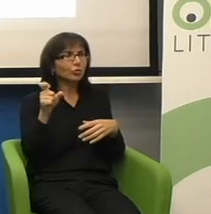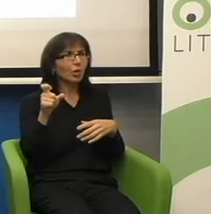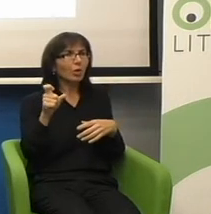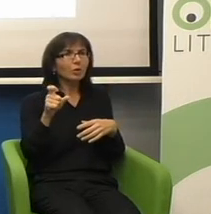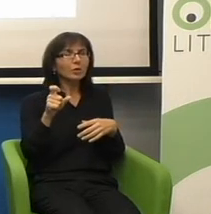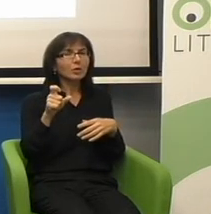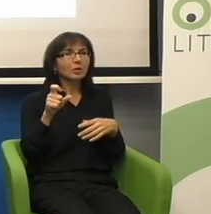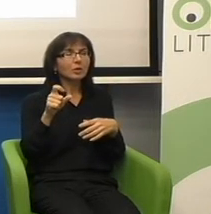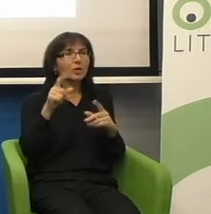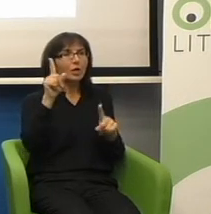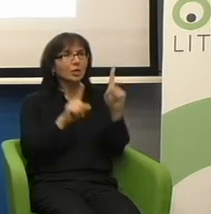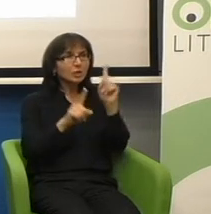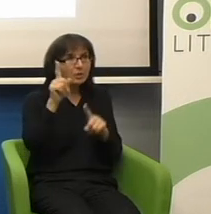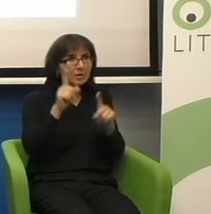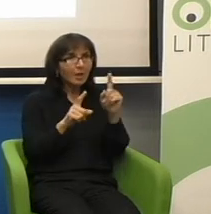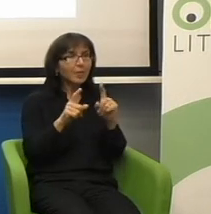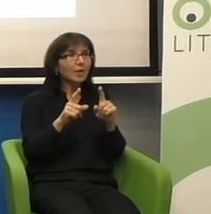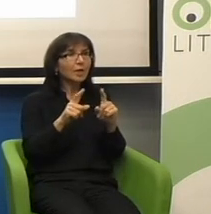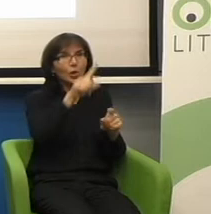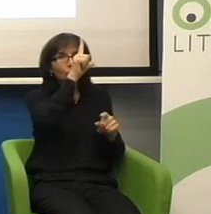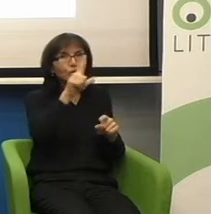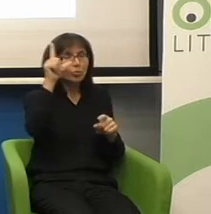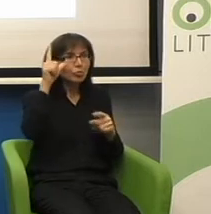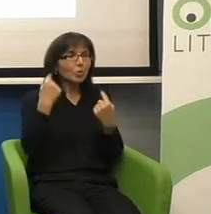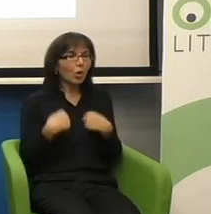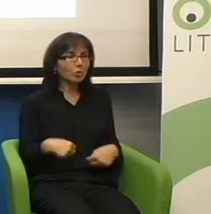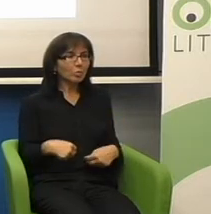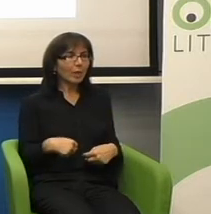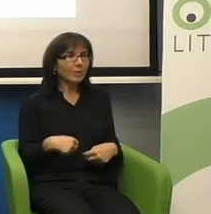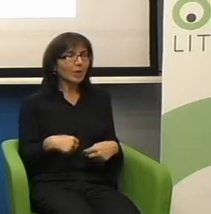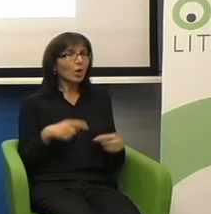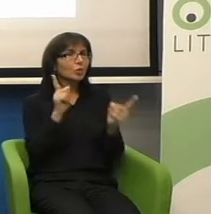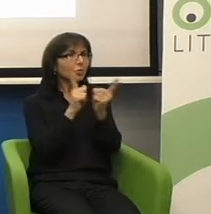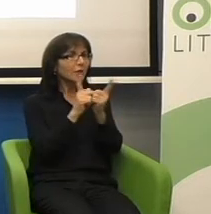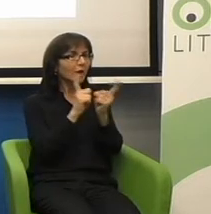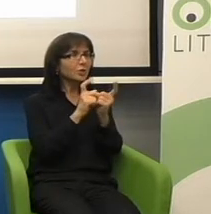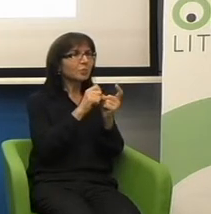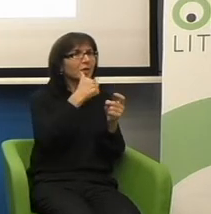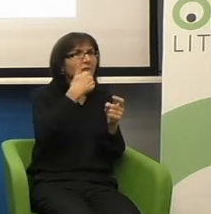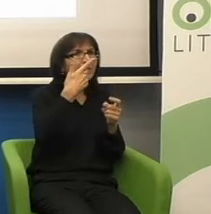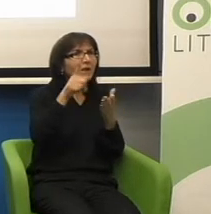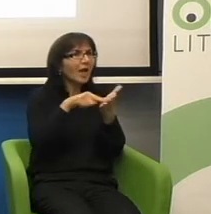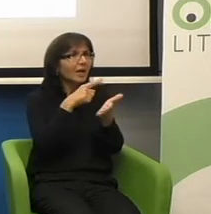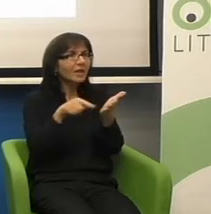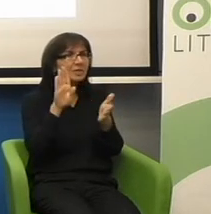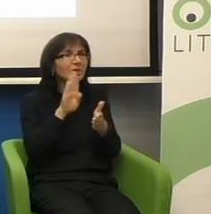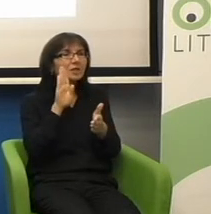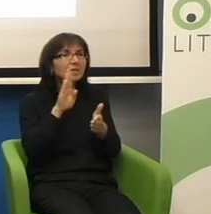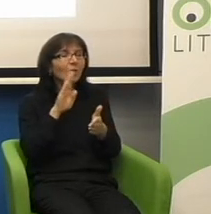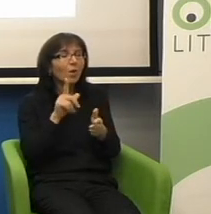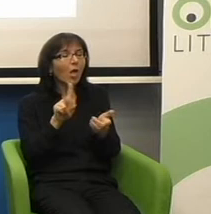z niektórymi takimi kluczowymi rozmówcami spotykaliśmy się kilkukrotnie, tak? Z synem pani Anny Walentynowicz to